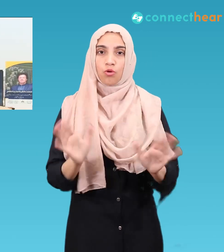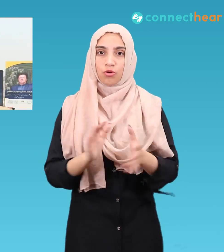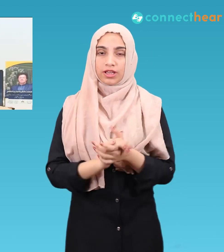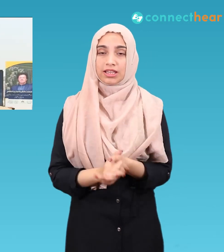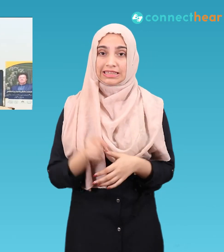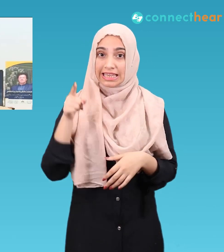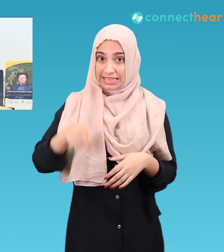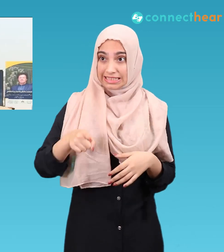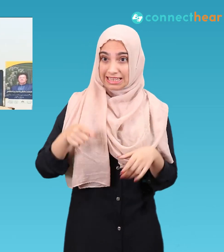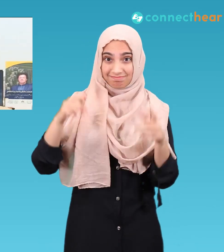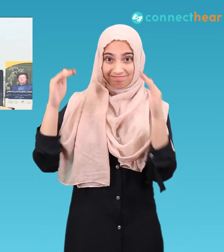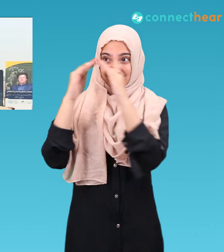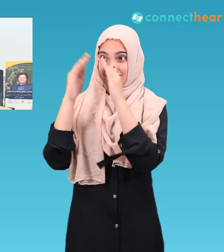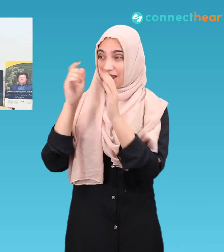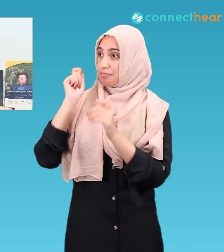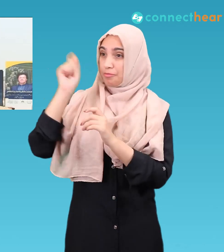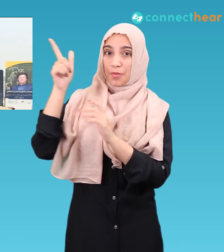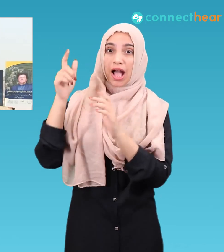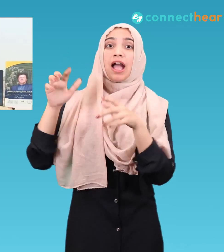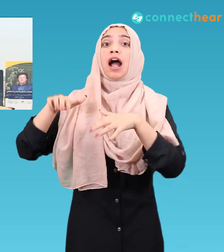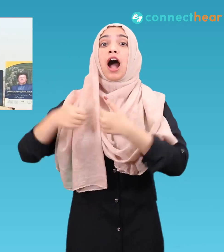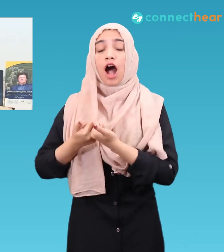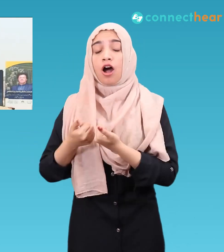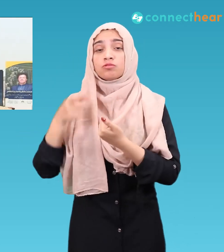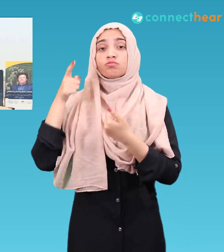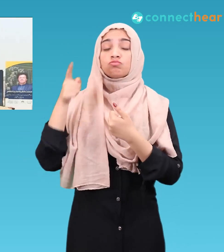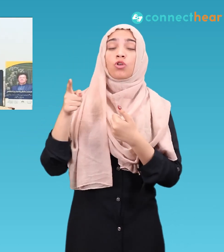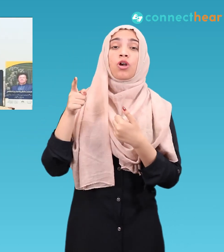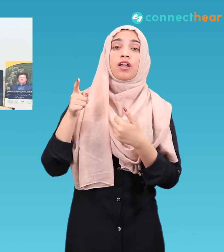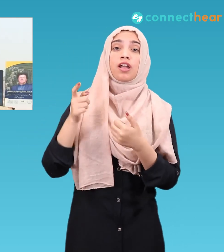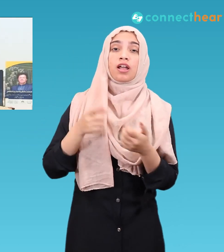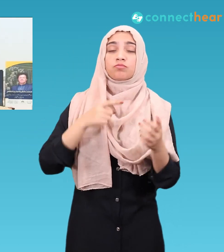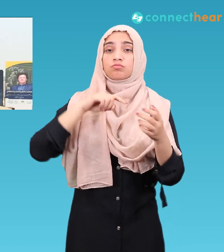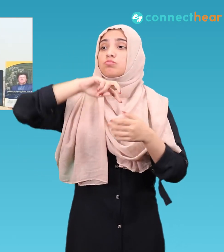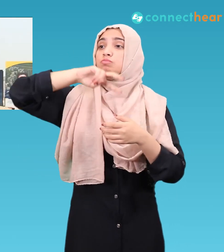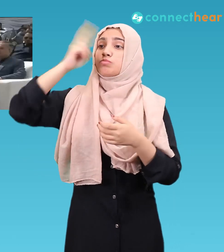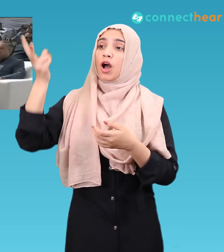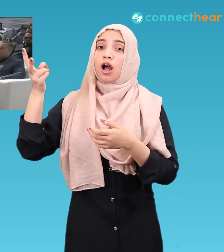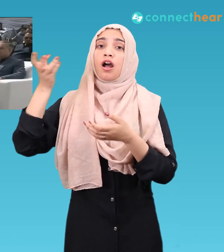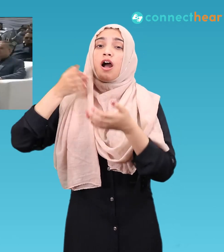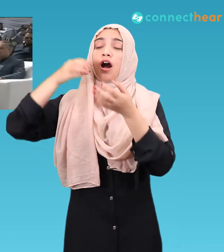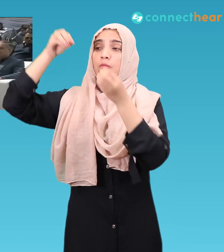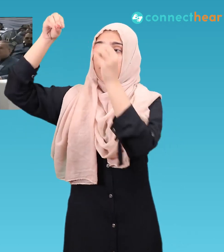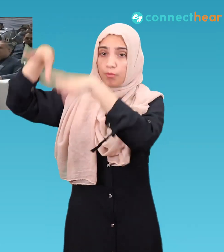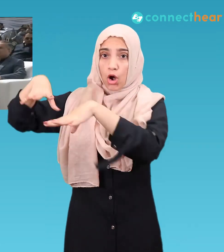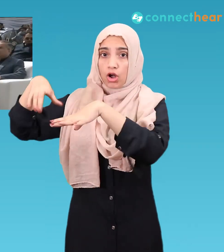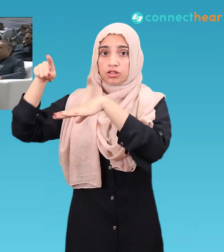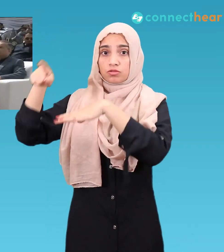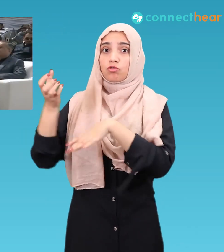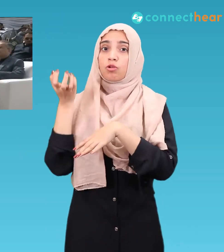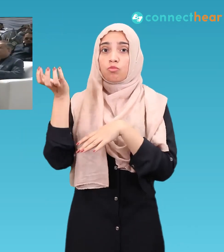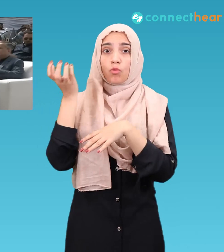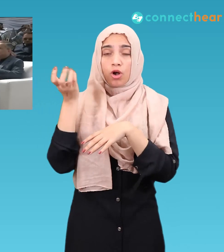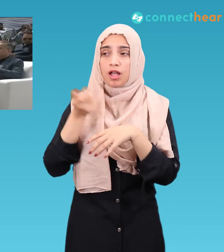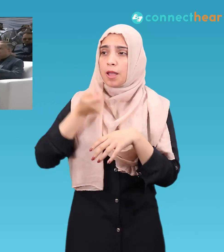चला जाएगा और वो घर भी उनका अपना हो जाएगा, अपनी मालकियत हो जाएगी।